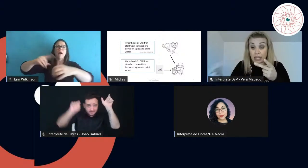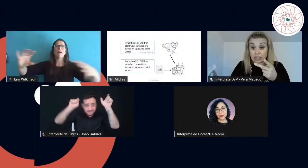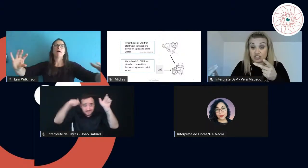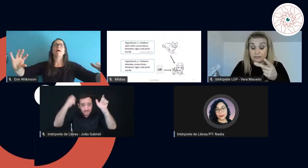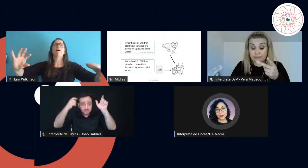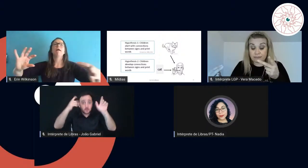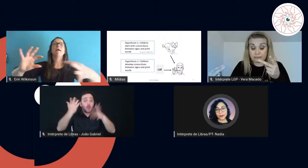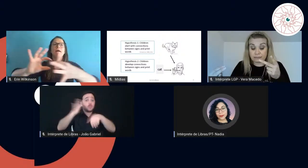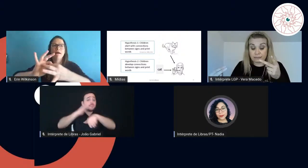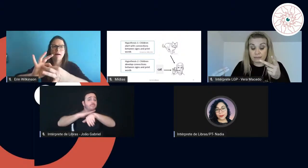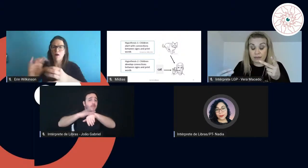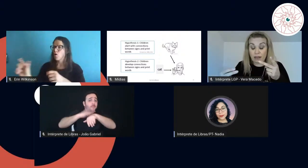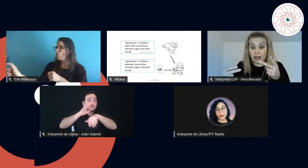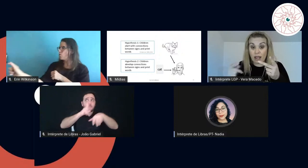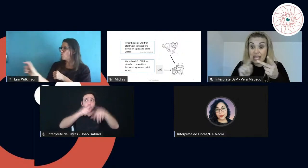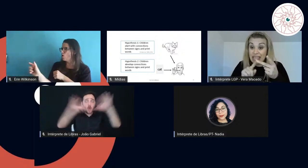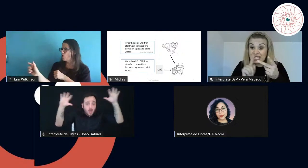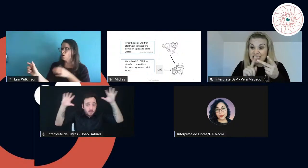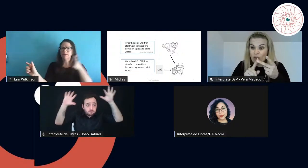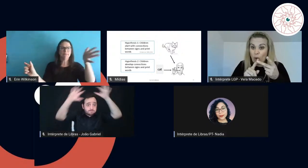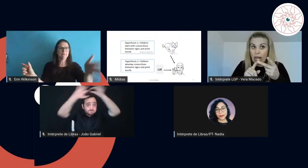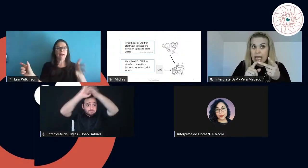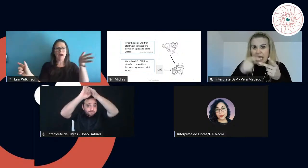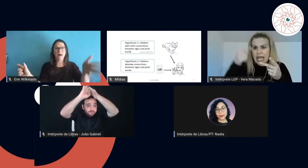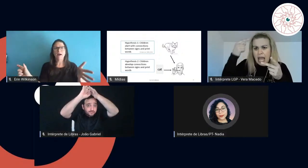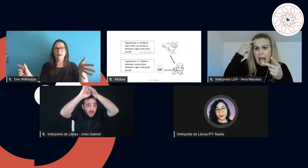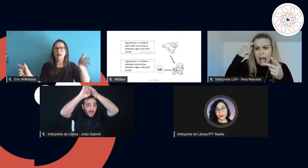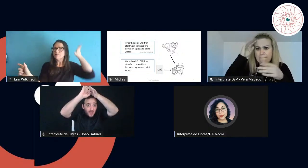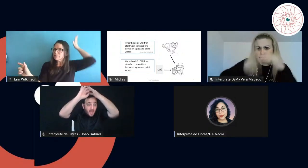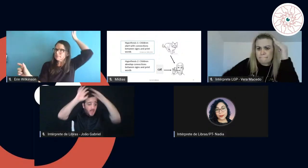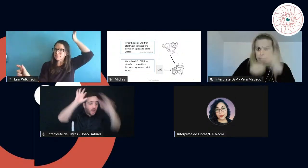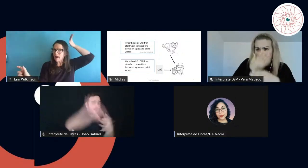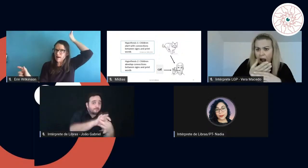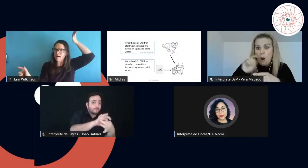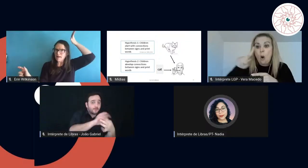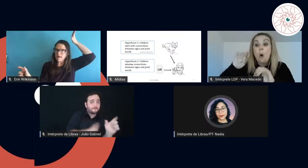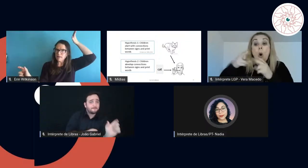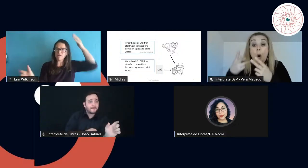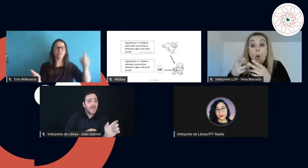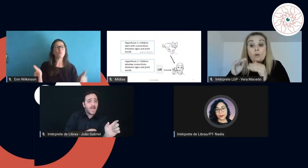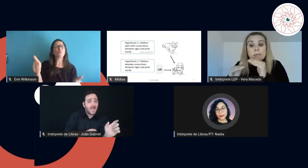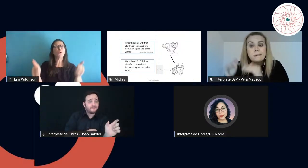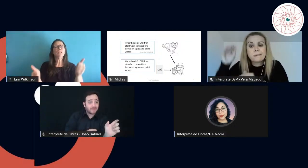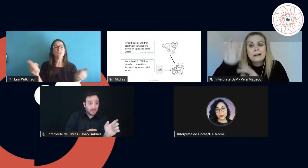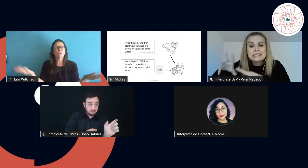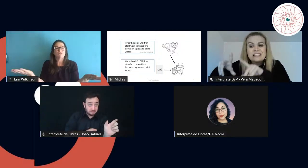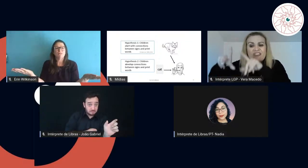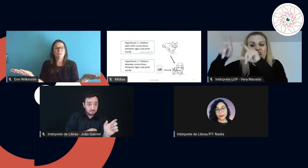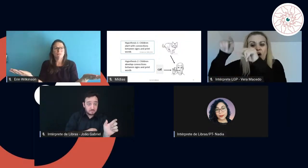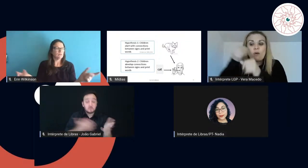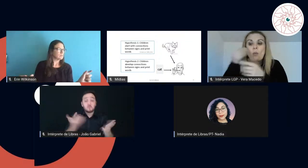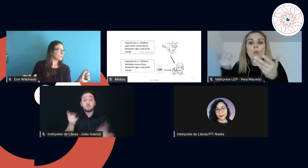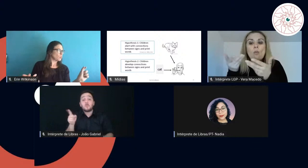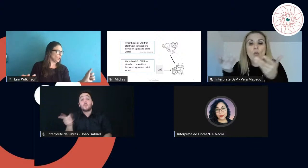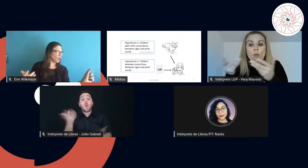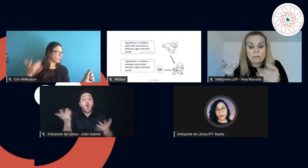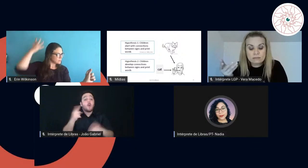bilínguas, é que esse sujeitos surdos fariam as suas